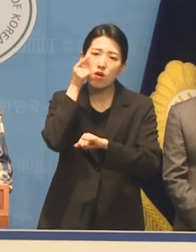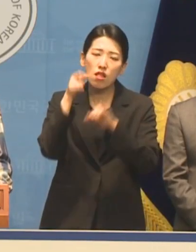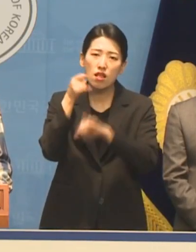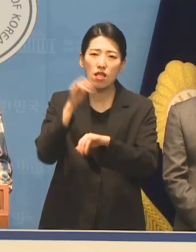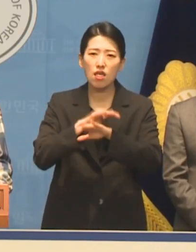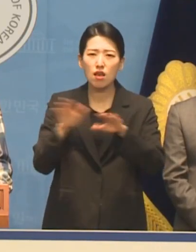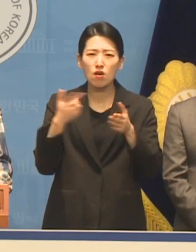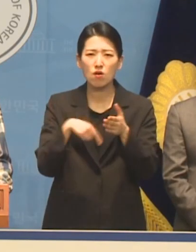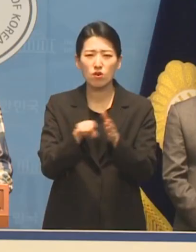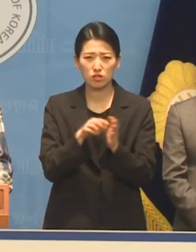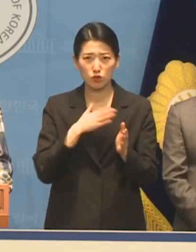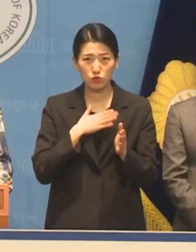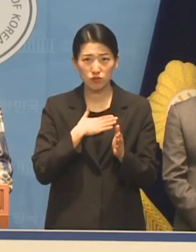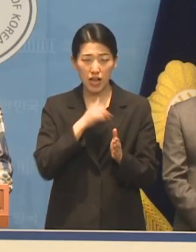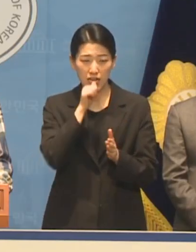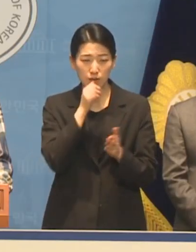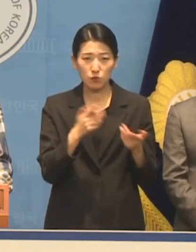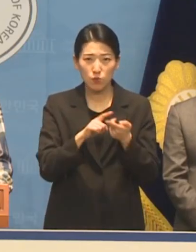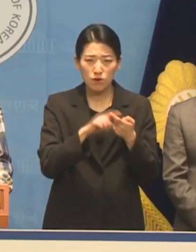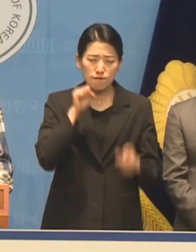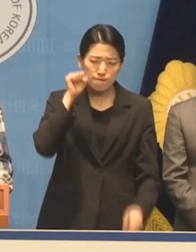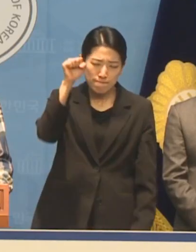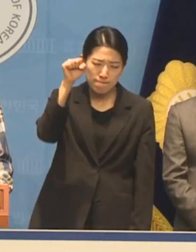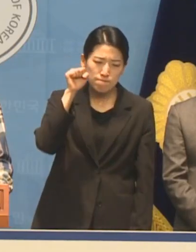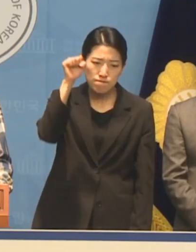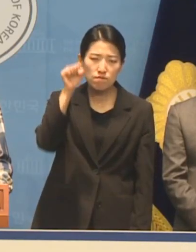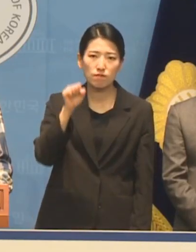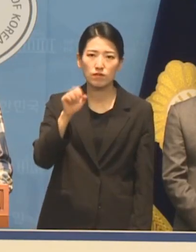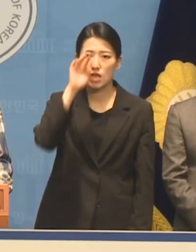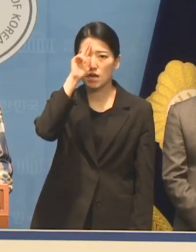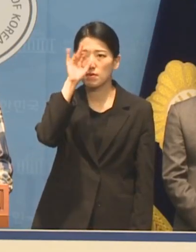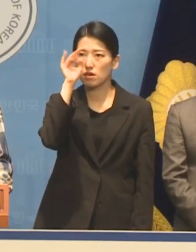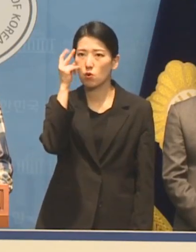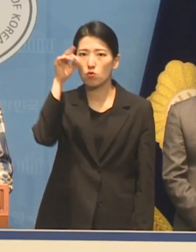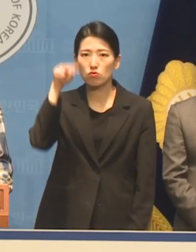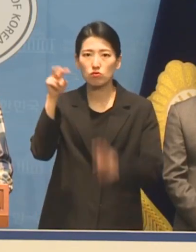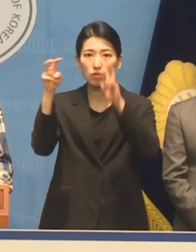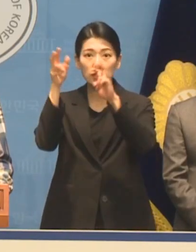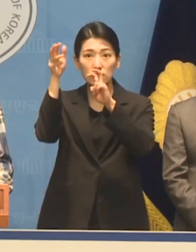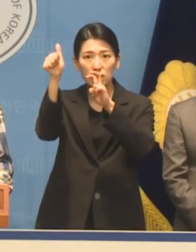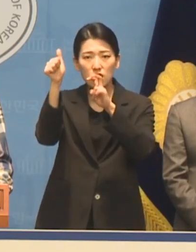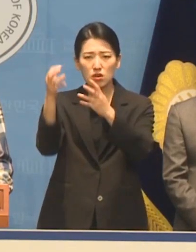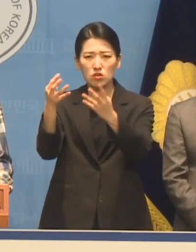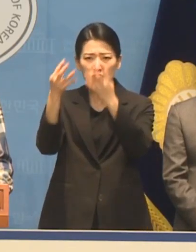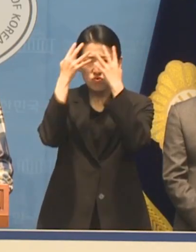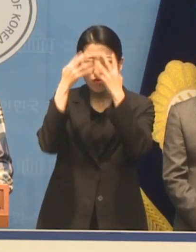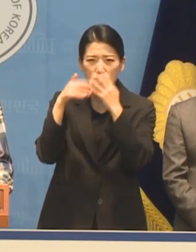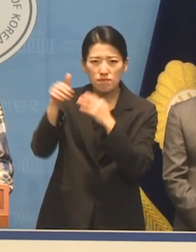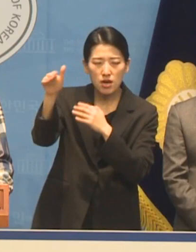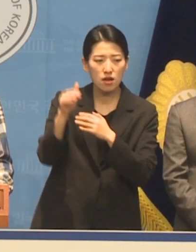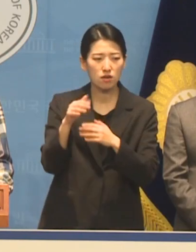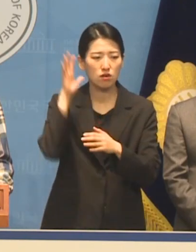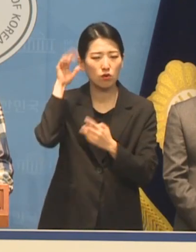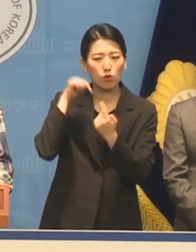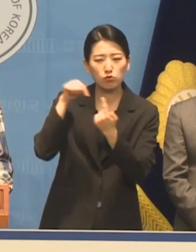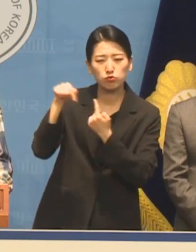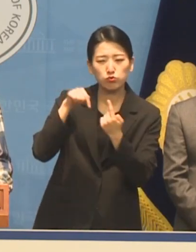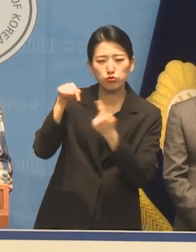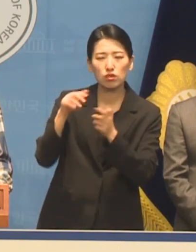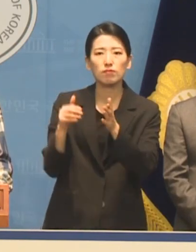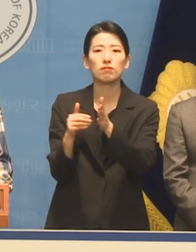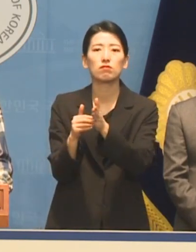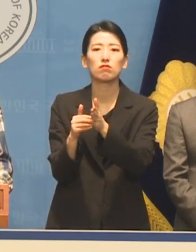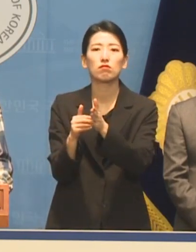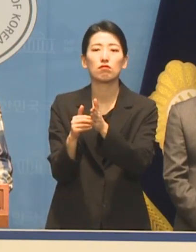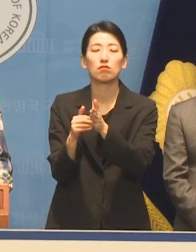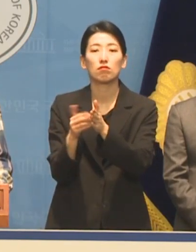투쟁해 왔습니다. 박영우 회장을 구속시키고 청문회도 열었습니다. 하지만